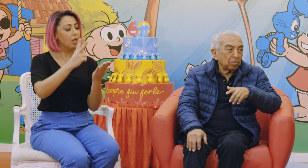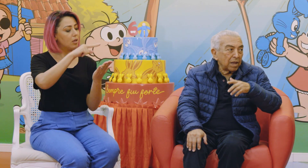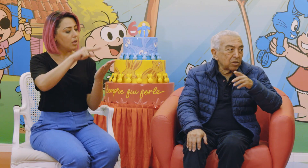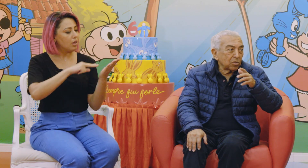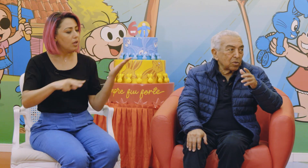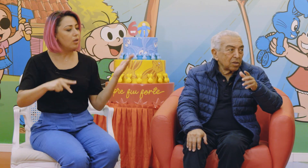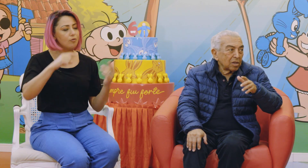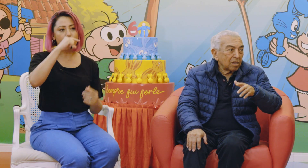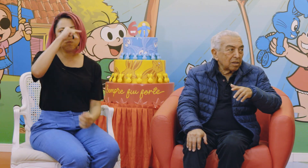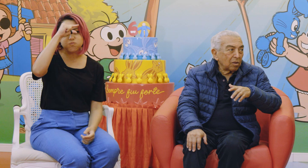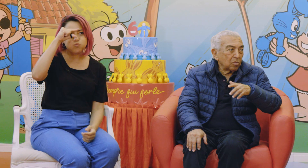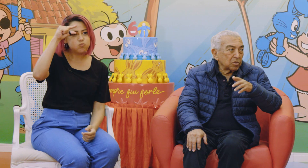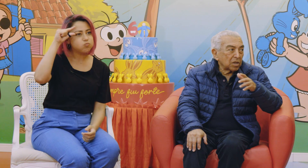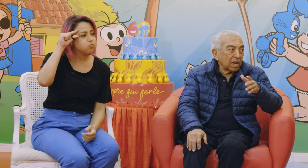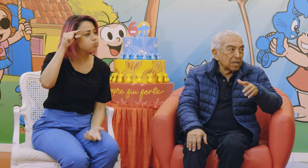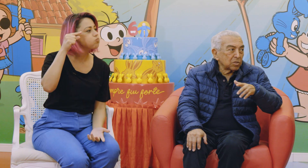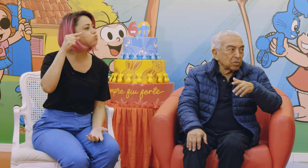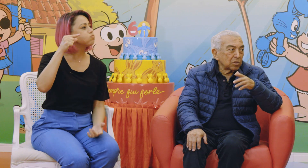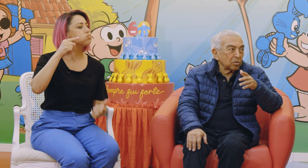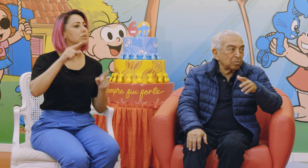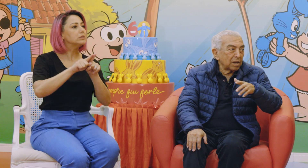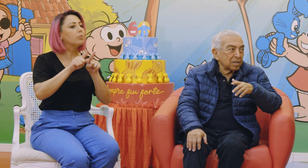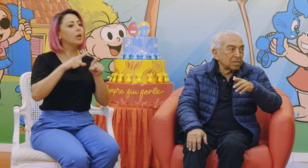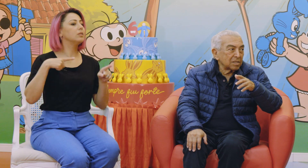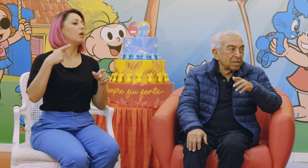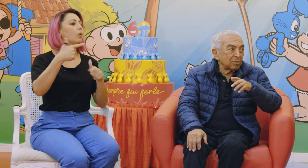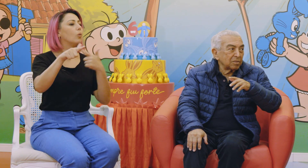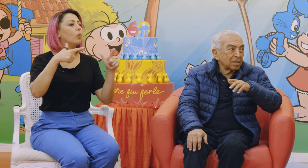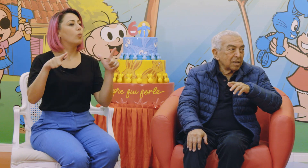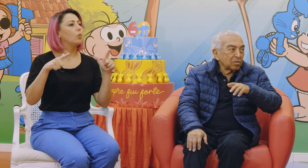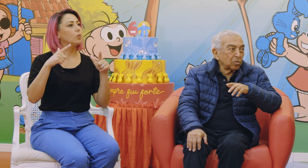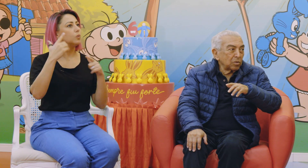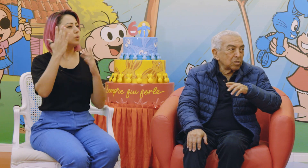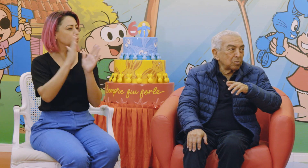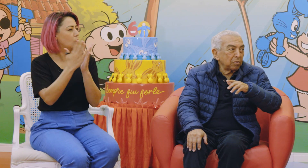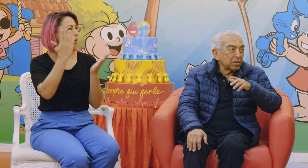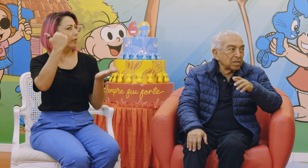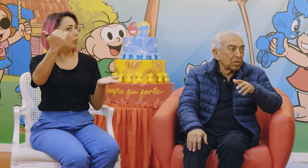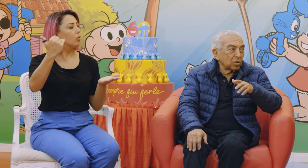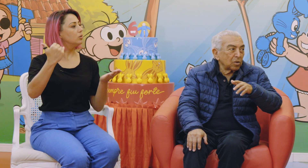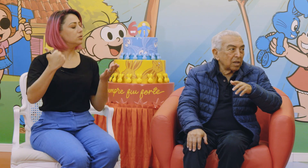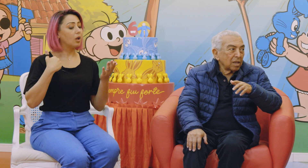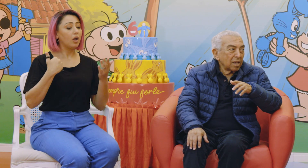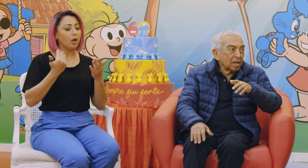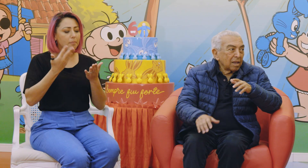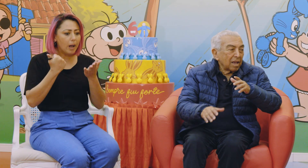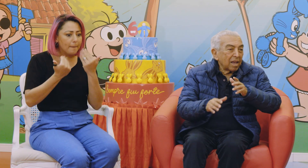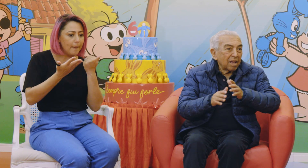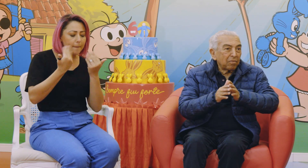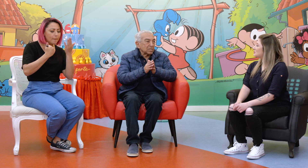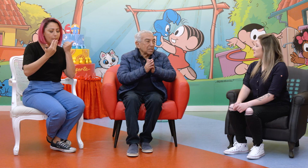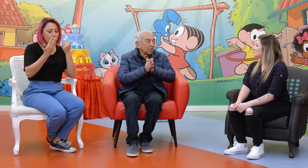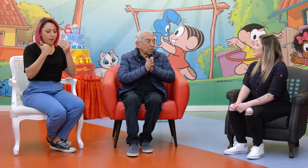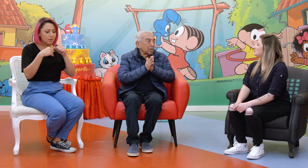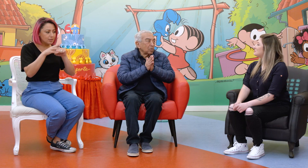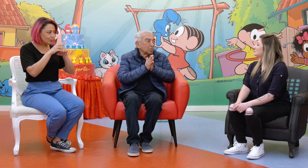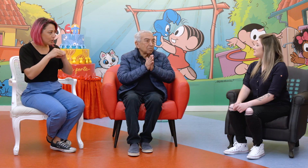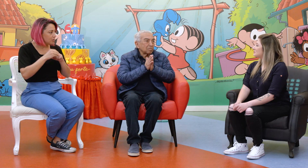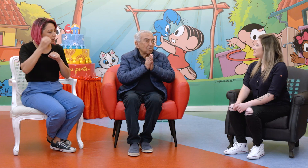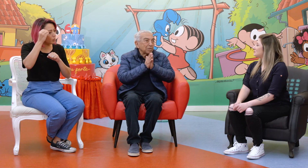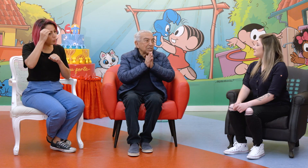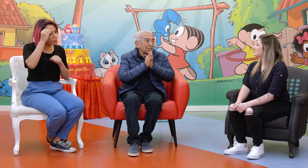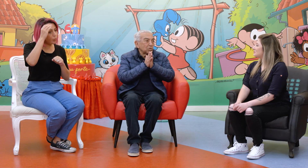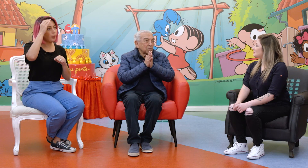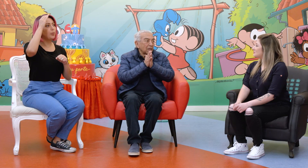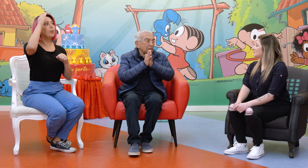Monteiro Lobato e alguns clássicos e tudo mais. Então, tudo isso me facilitou a fazer o que